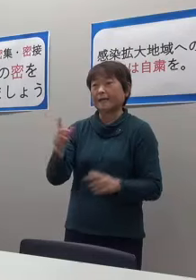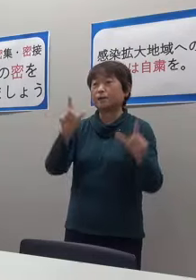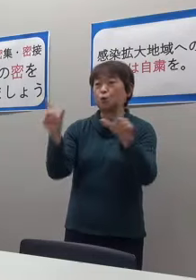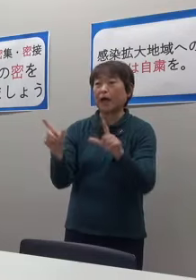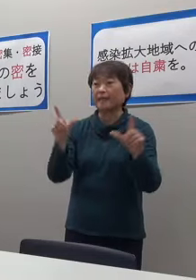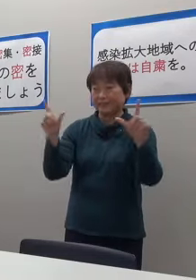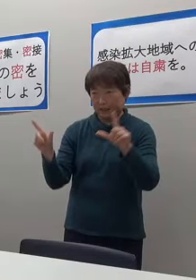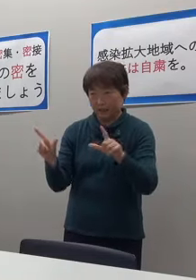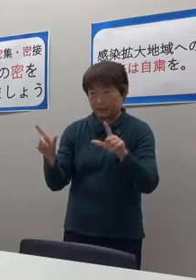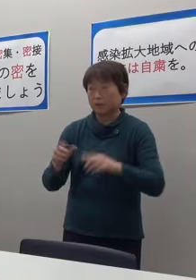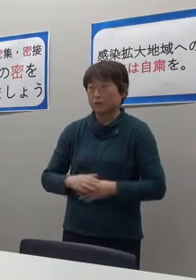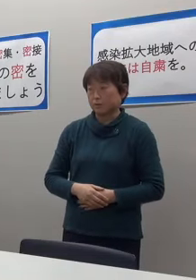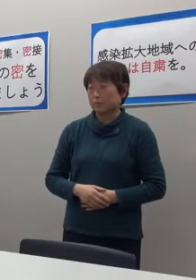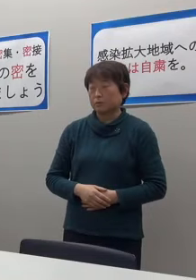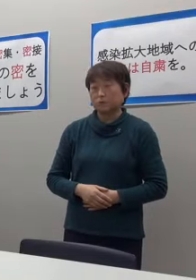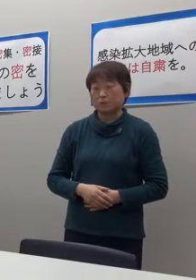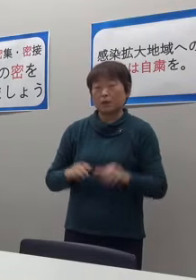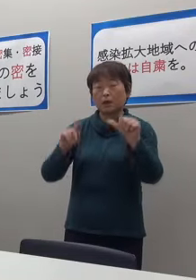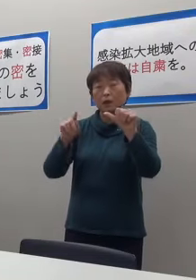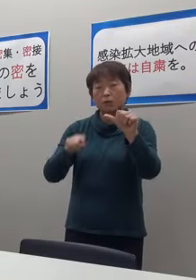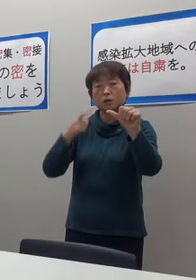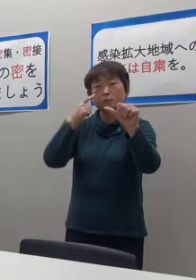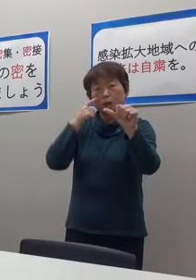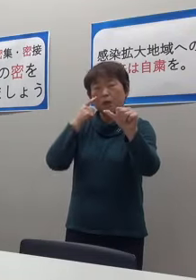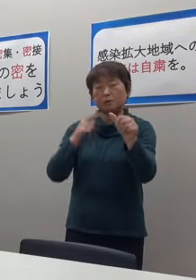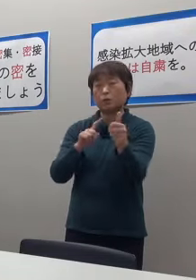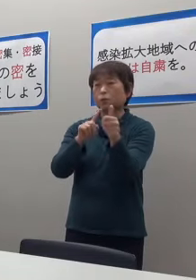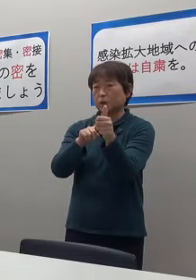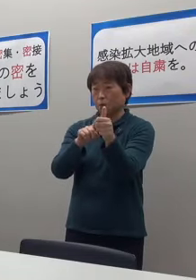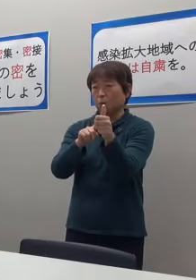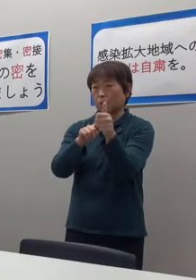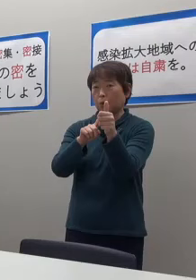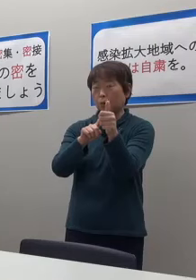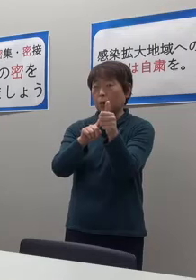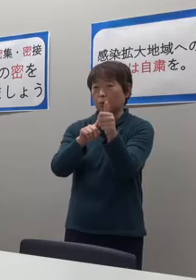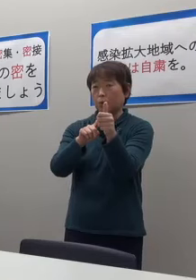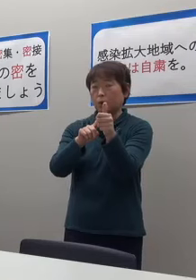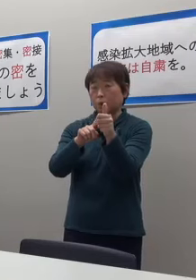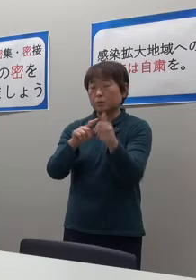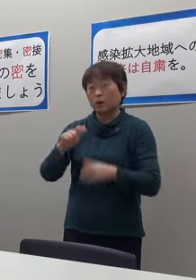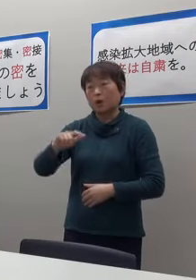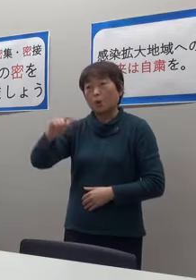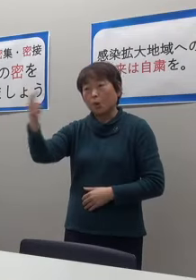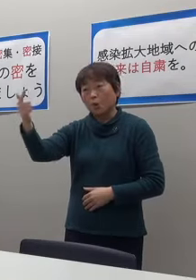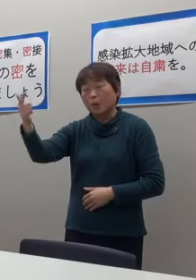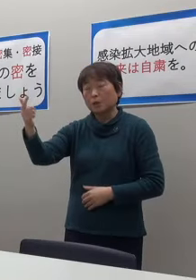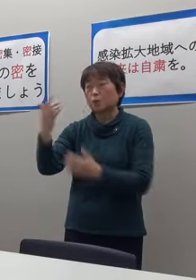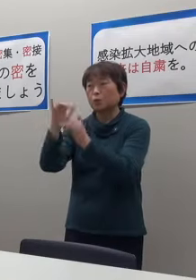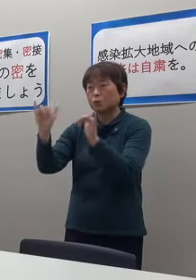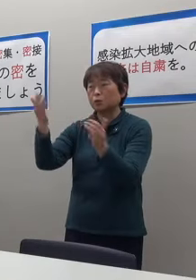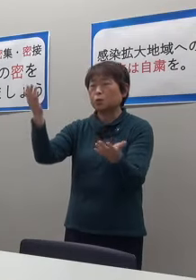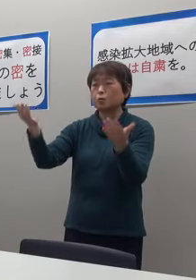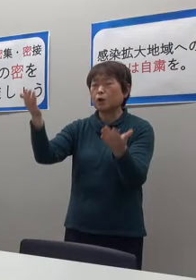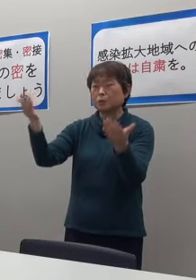ちなみにあの5例目なんですけれども、この方だけあの結構あの他の人と比べて早い段階でも症状出てるん